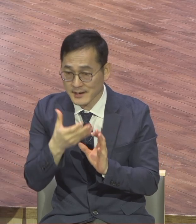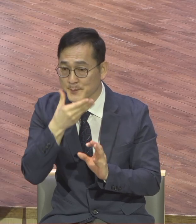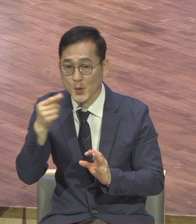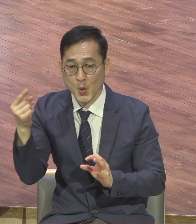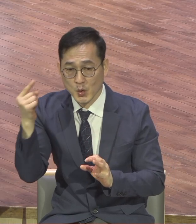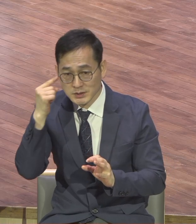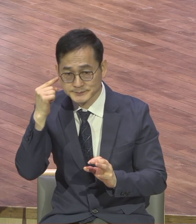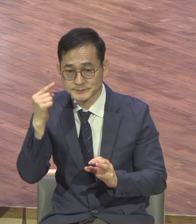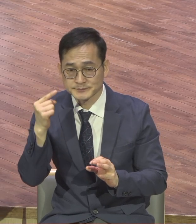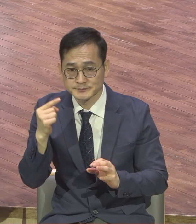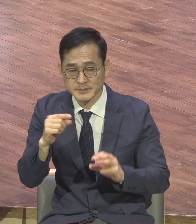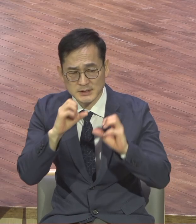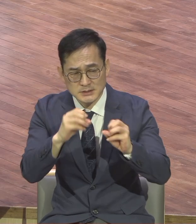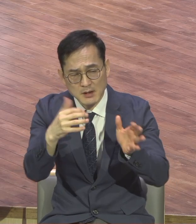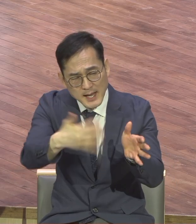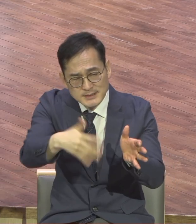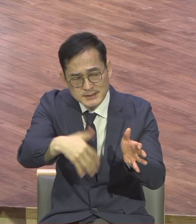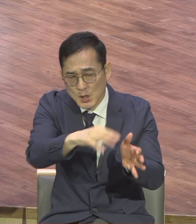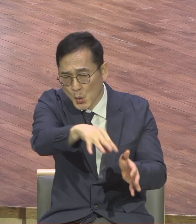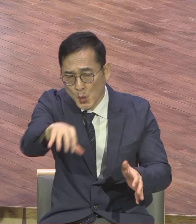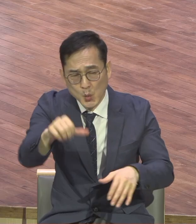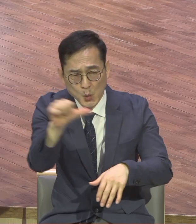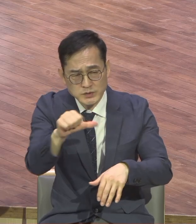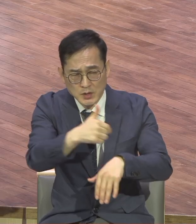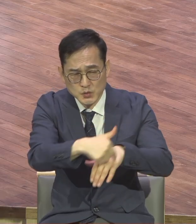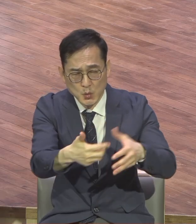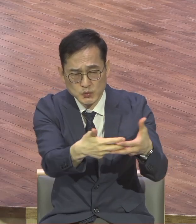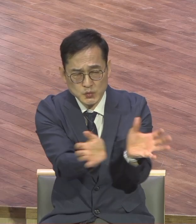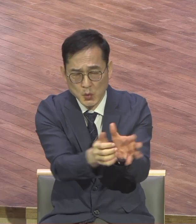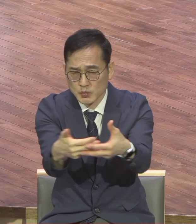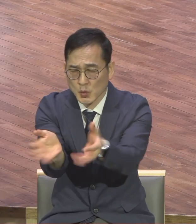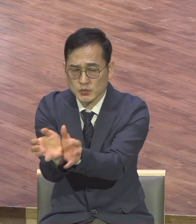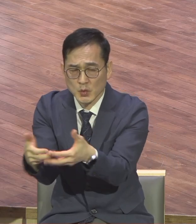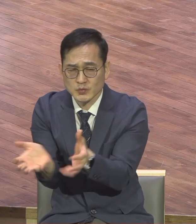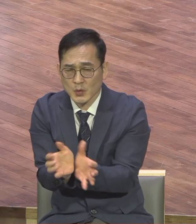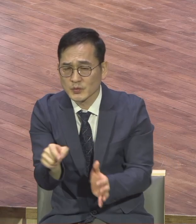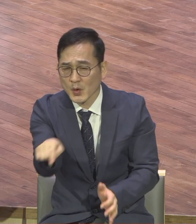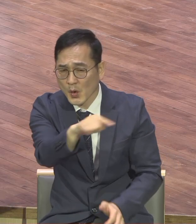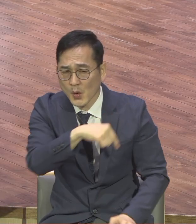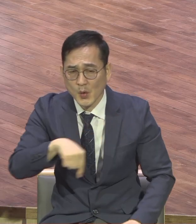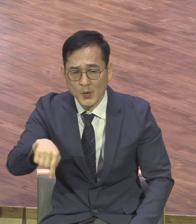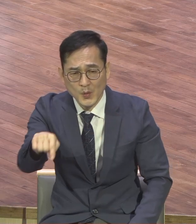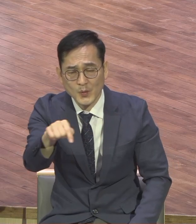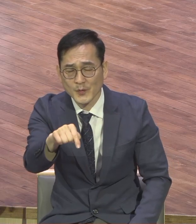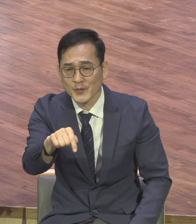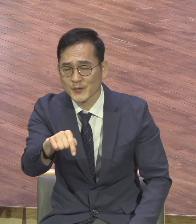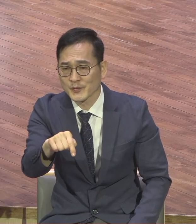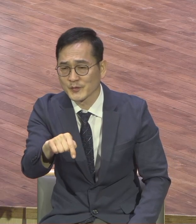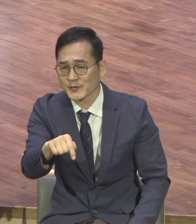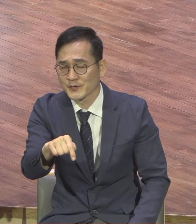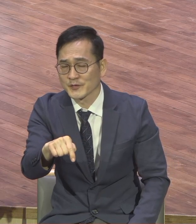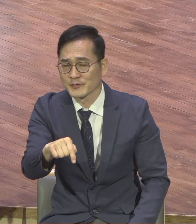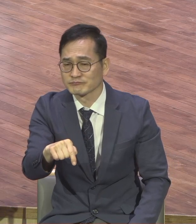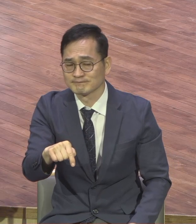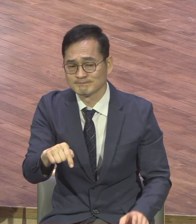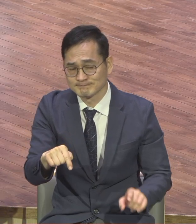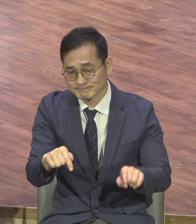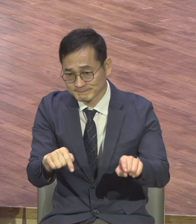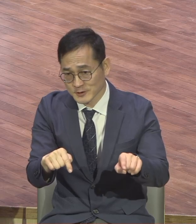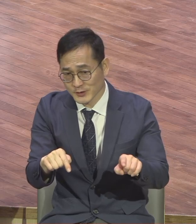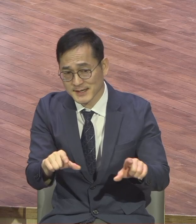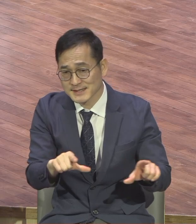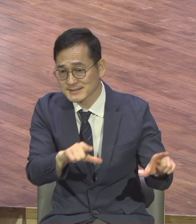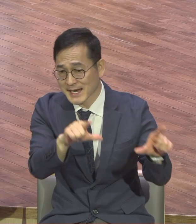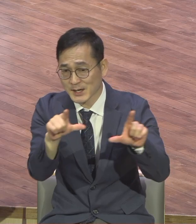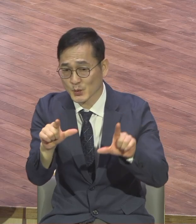복음이 전거되지 못한 5천 종족을 우리가 바라보면서 살고 있어. 여기에 우리가 남은